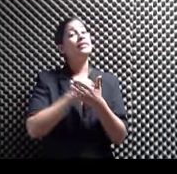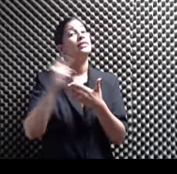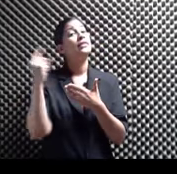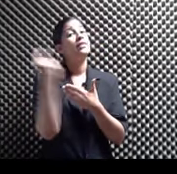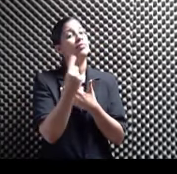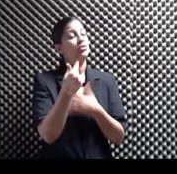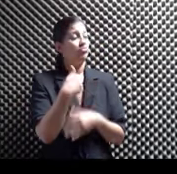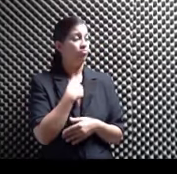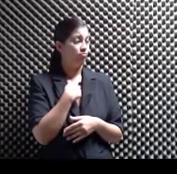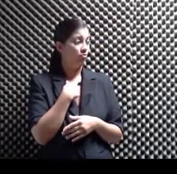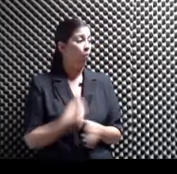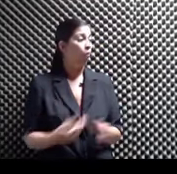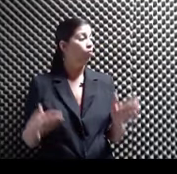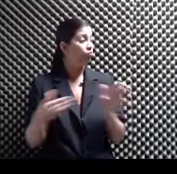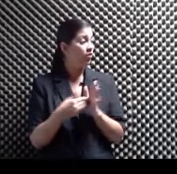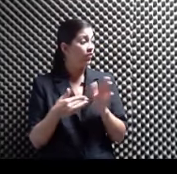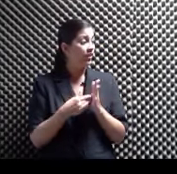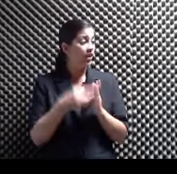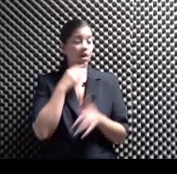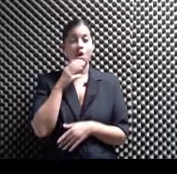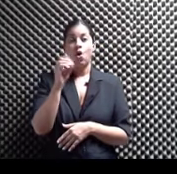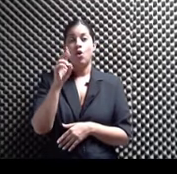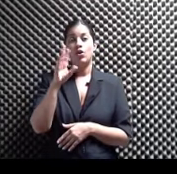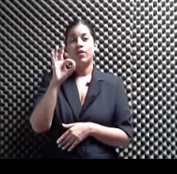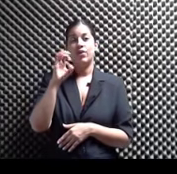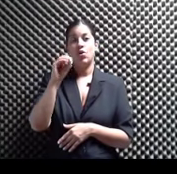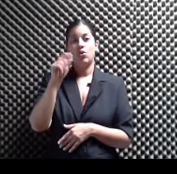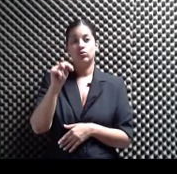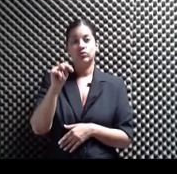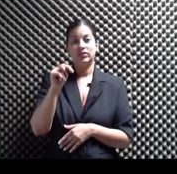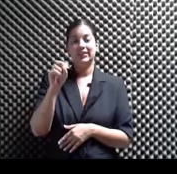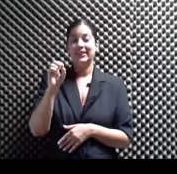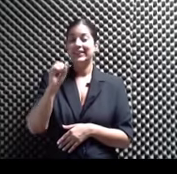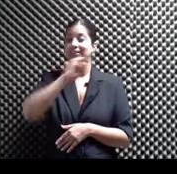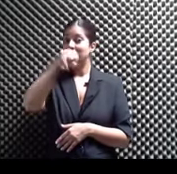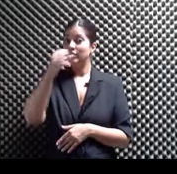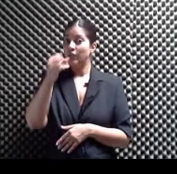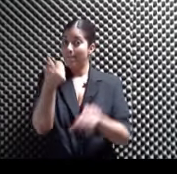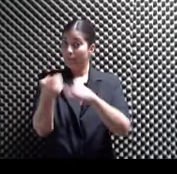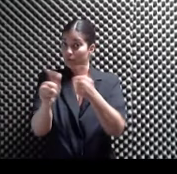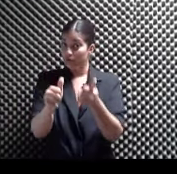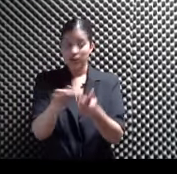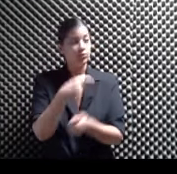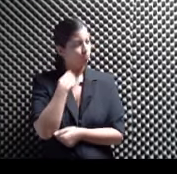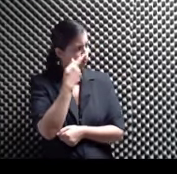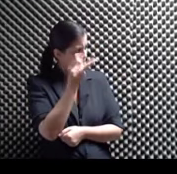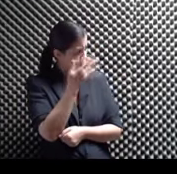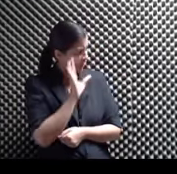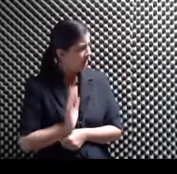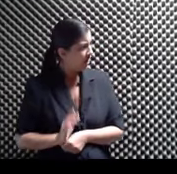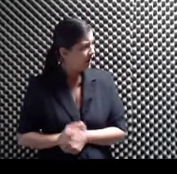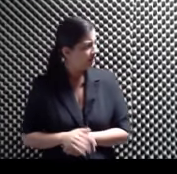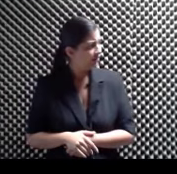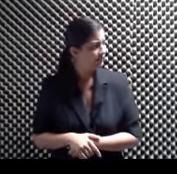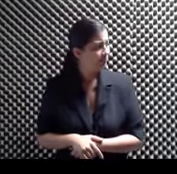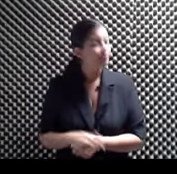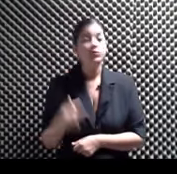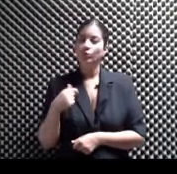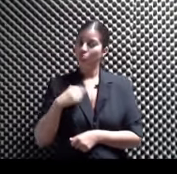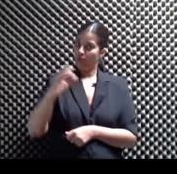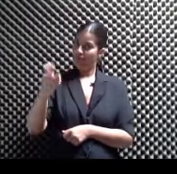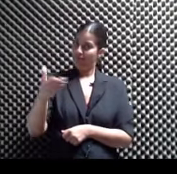próxima estoy nuevamente con el Orfeón San Juan Bautista, que estuve, sí, que ya tuviste a verlo, Adriana. Sí. Estuve en calidad de